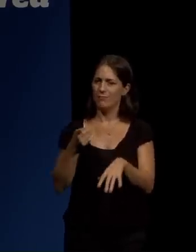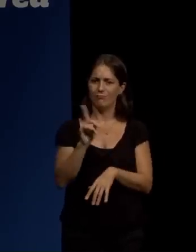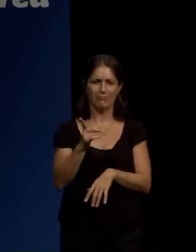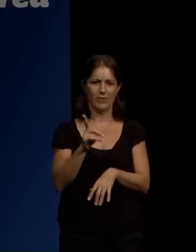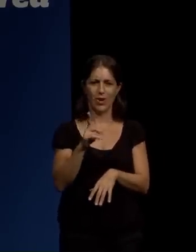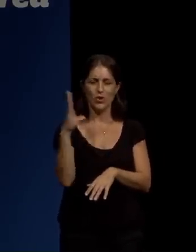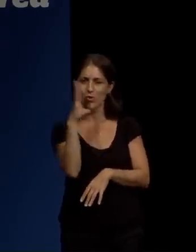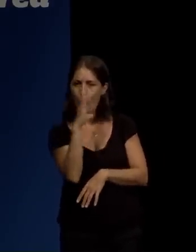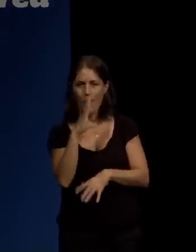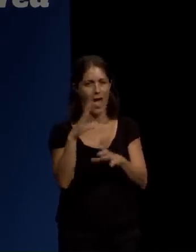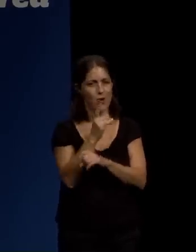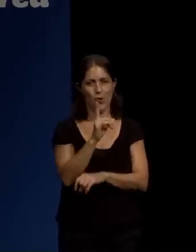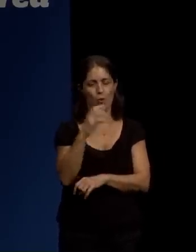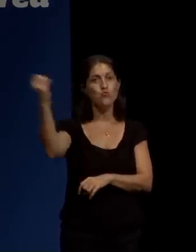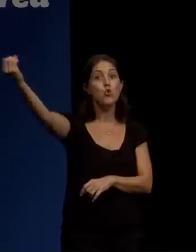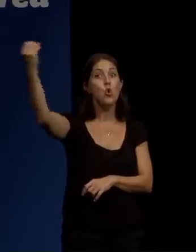Beiras é alongada.